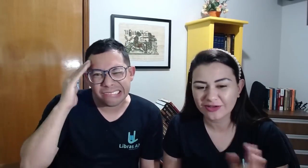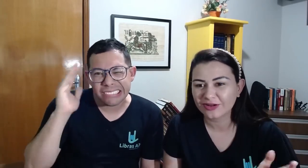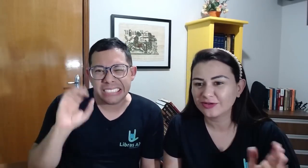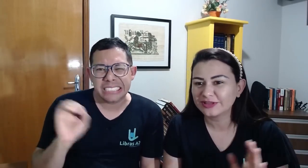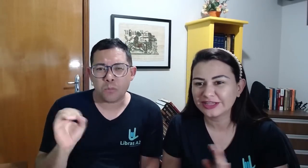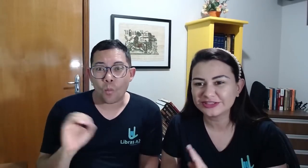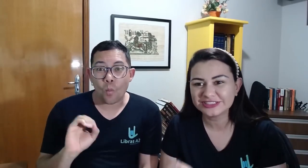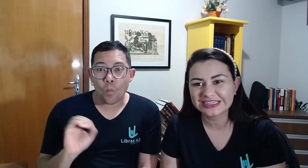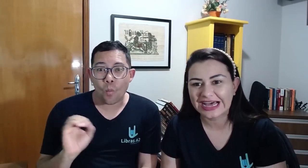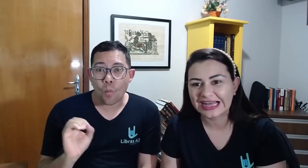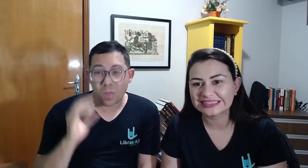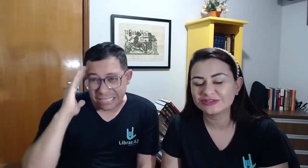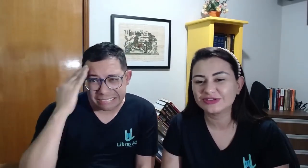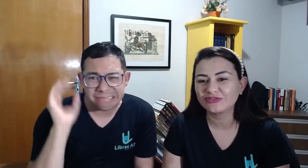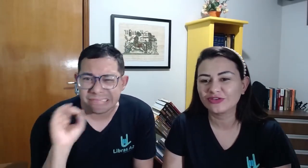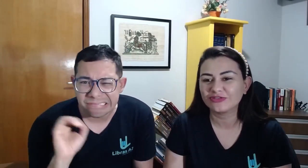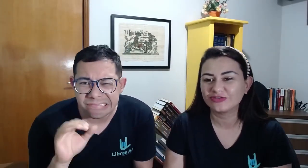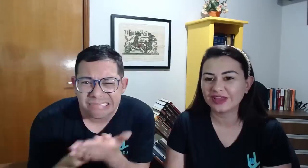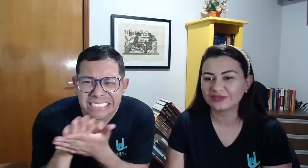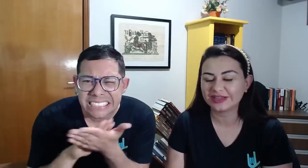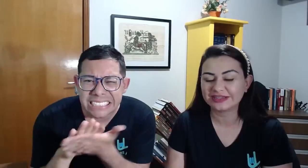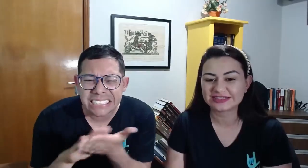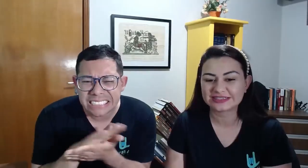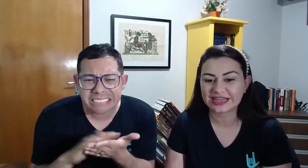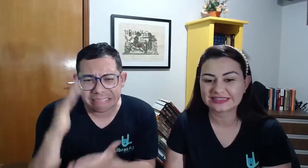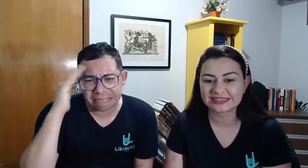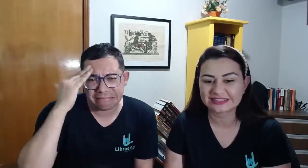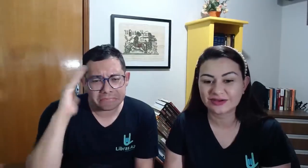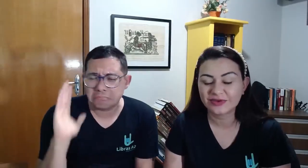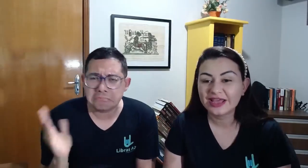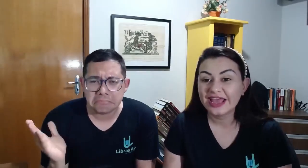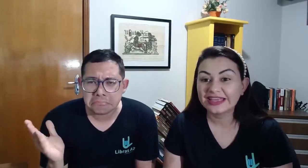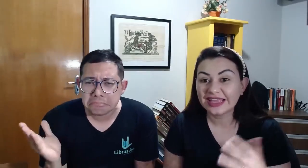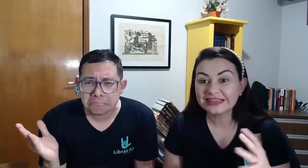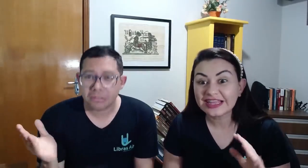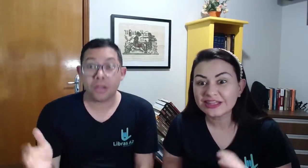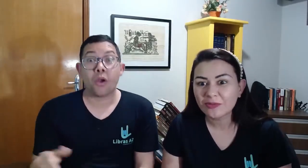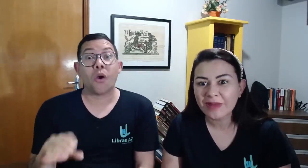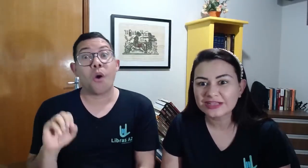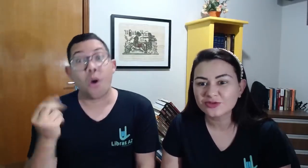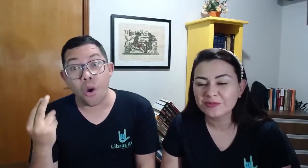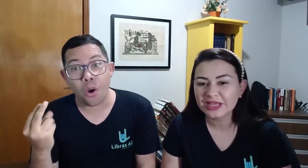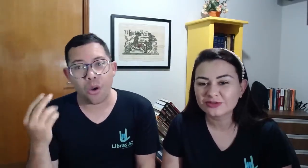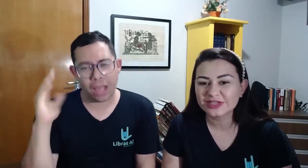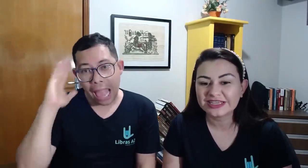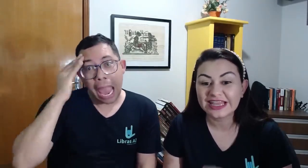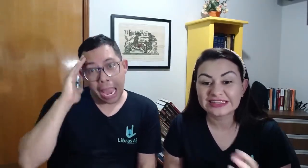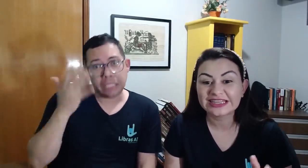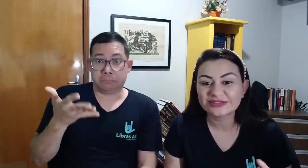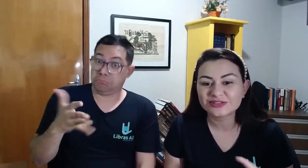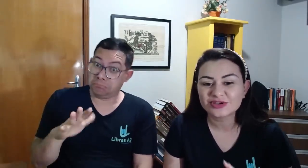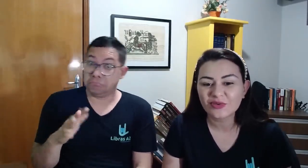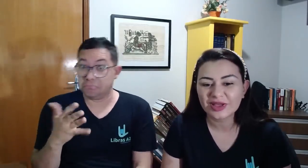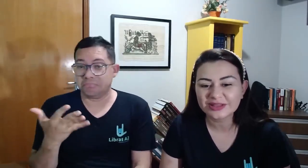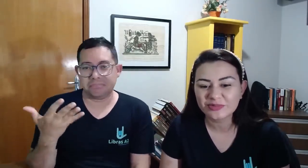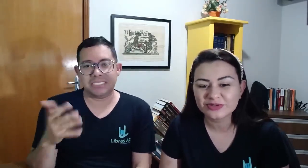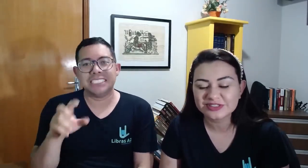olha, não entendi nada do que foi feito aí dessa sinalização. Quem entendeu mais ou menos aí? Quem entendeu